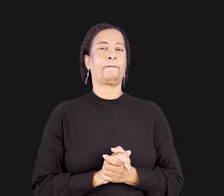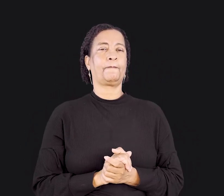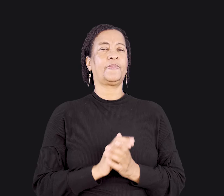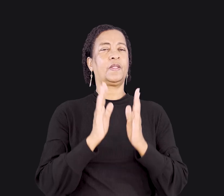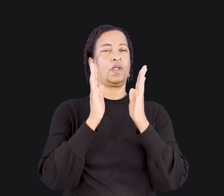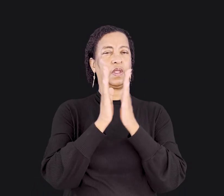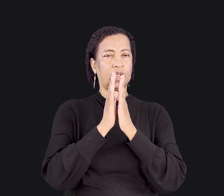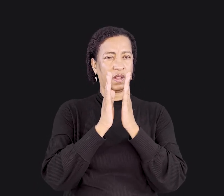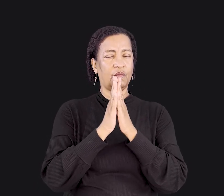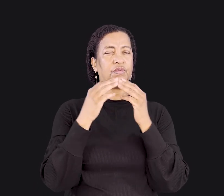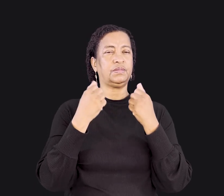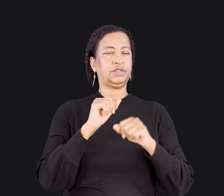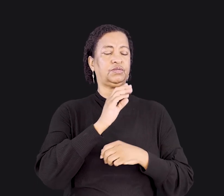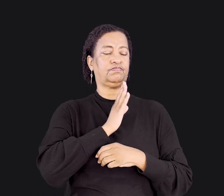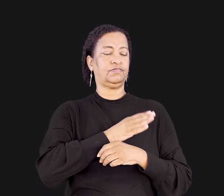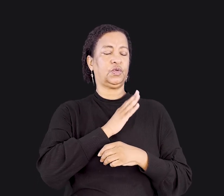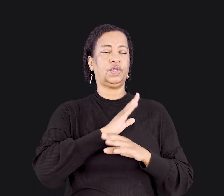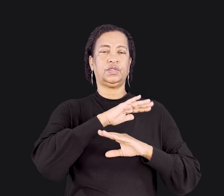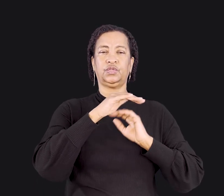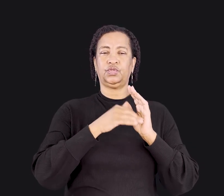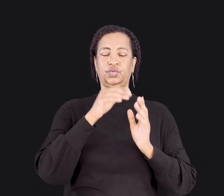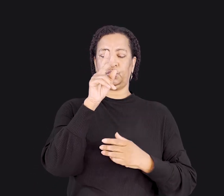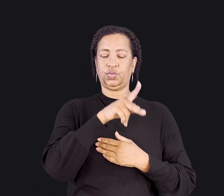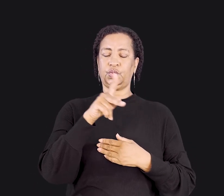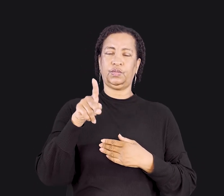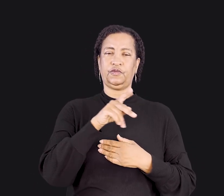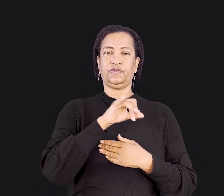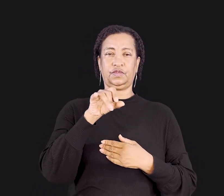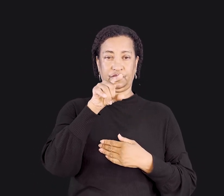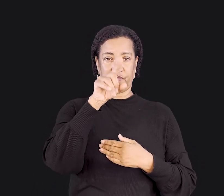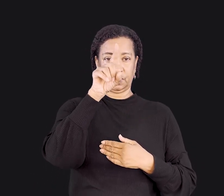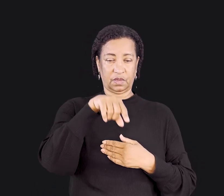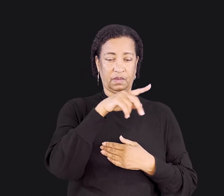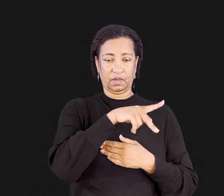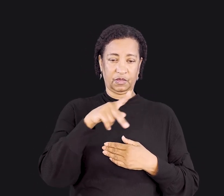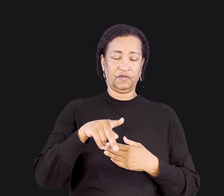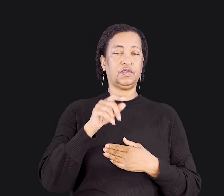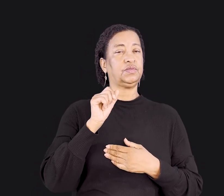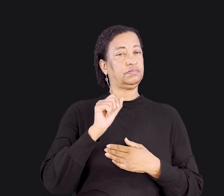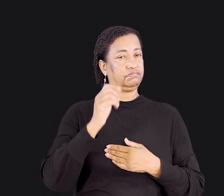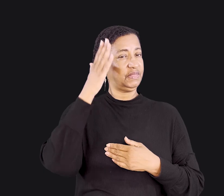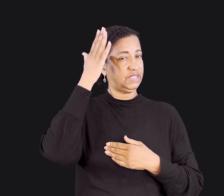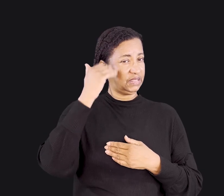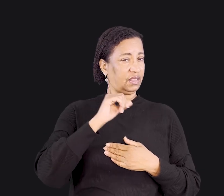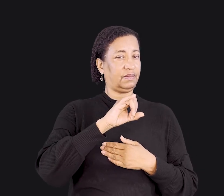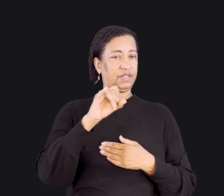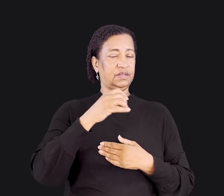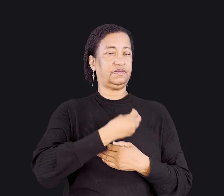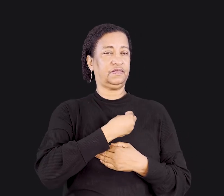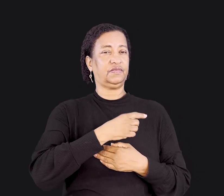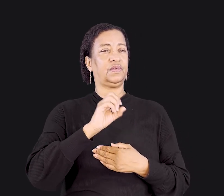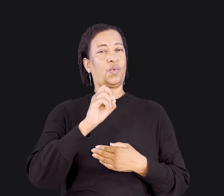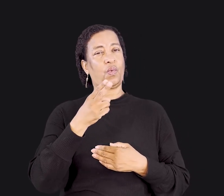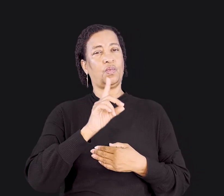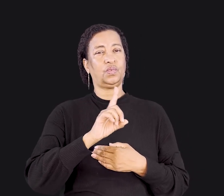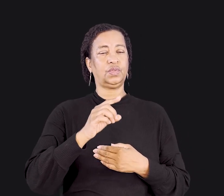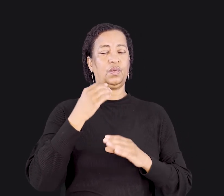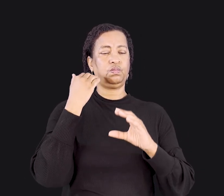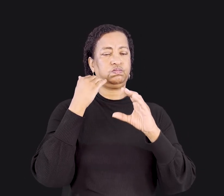Essa oração deveria estar no coração de todo professor. Se você é professor, provavelmente sabe se está ou não passando a mensagem para os